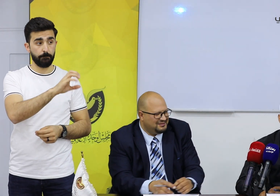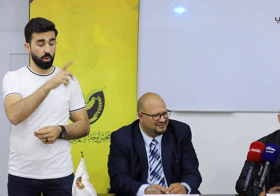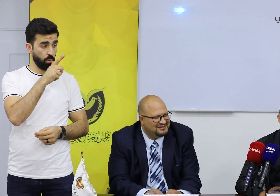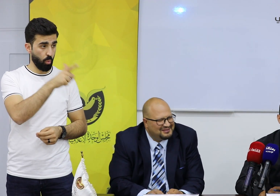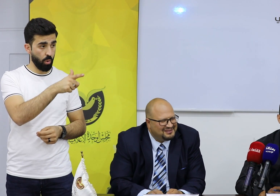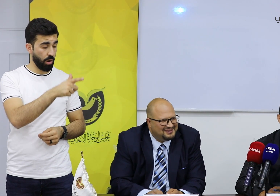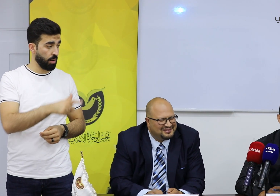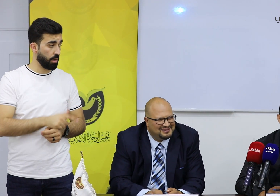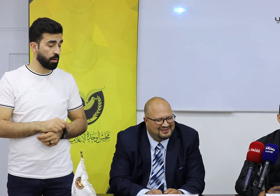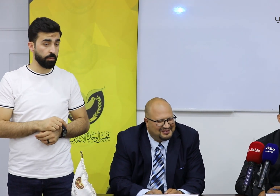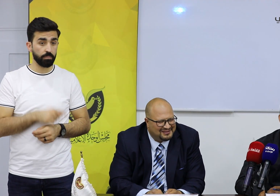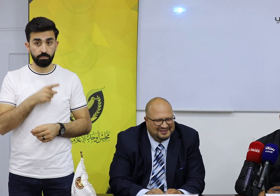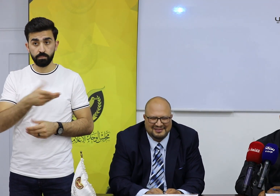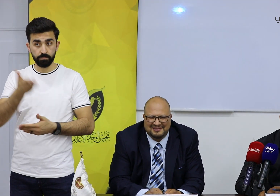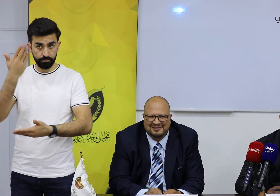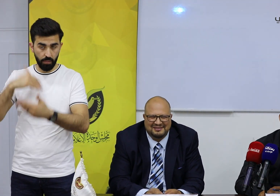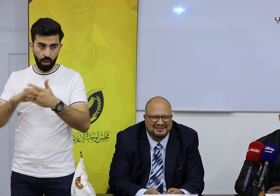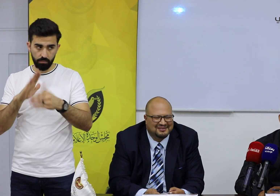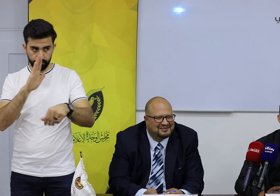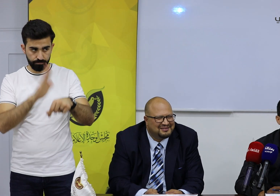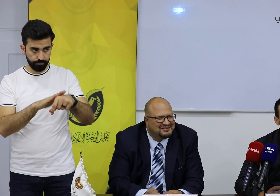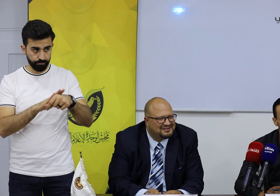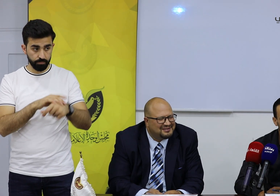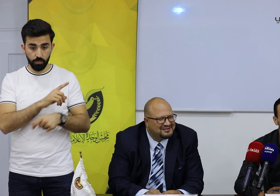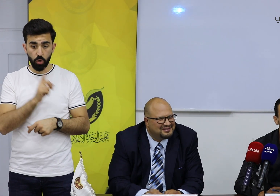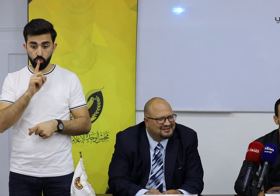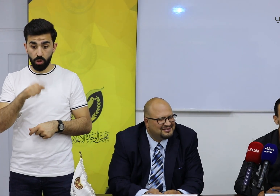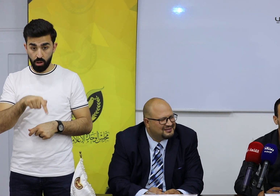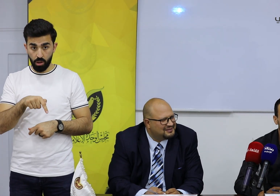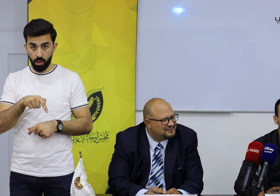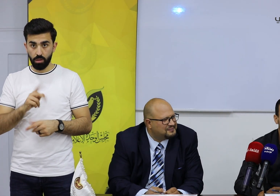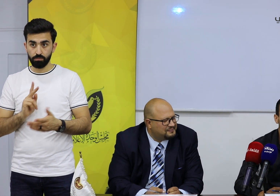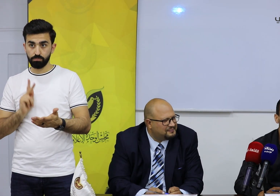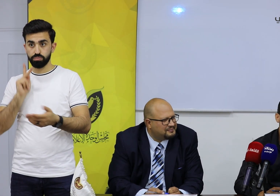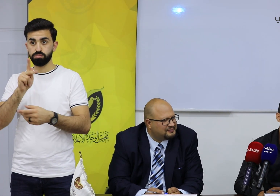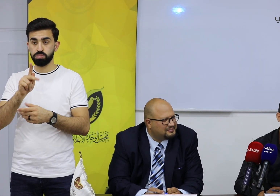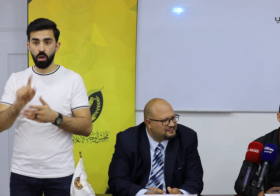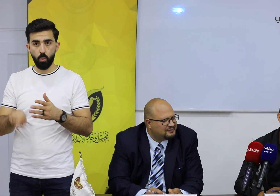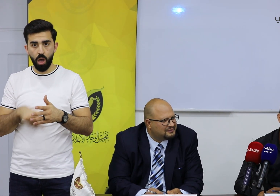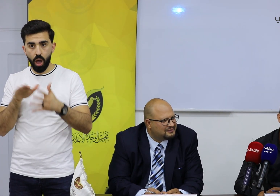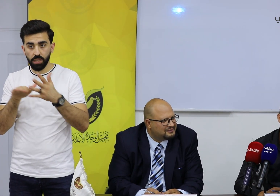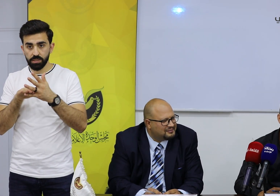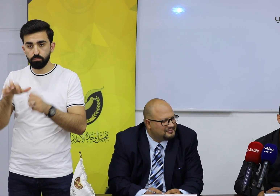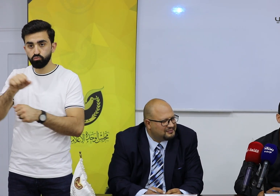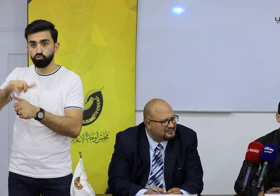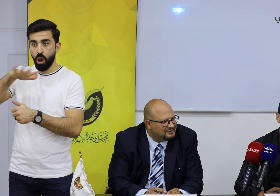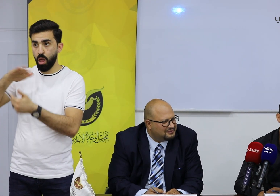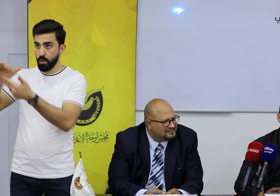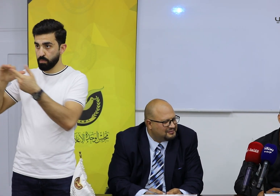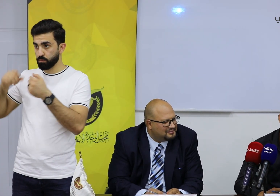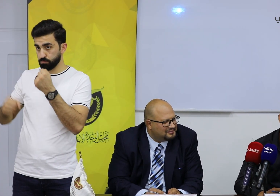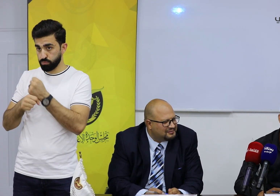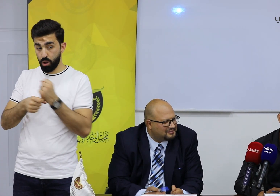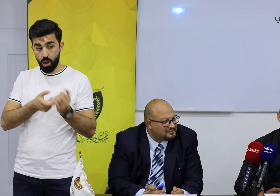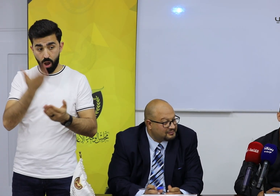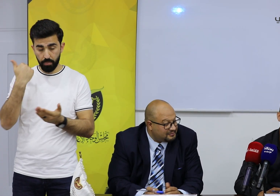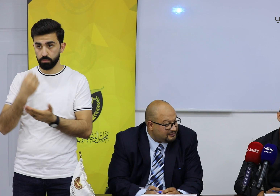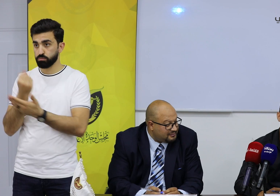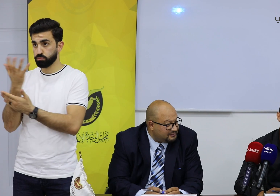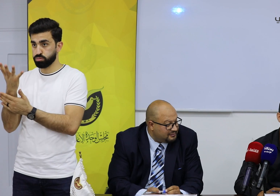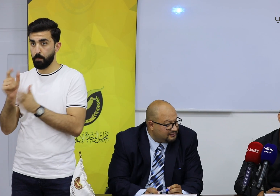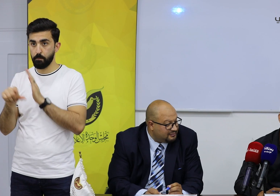يعني إحنا نرجع نحكيها، خطوة زي هاي بدها تكون بادرة في البداية من المجلس. احنا طرحنا الموضوع